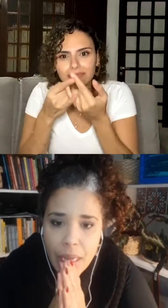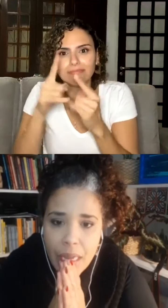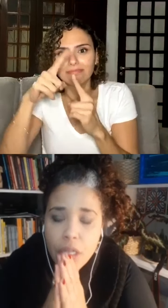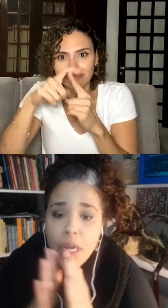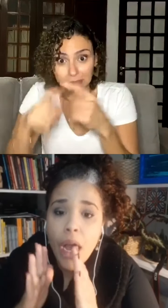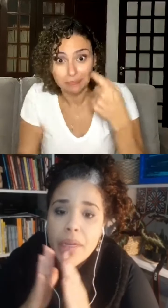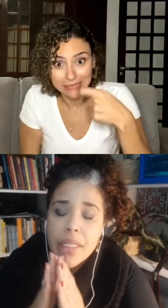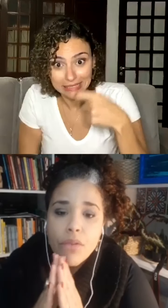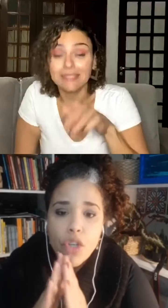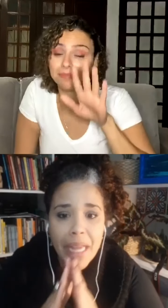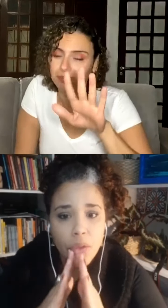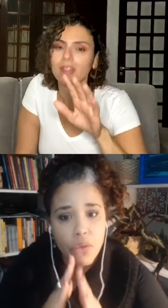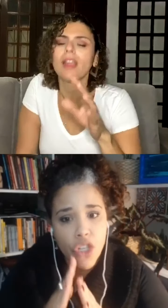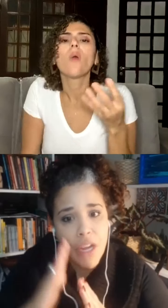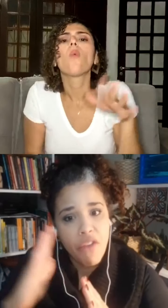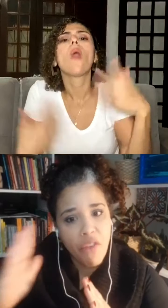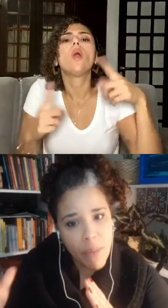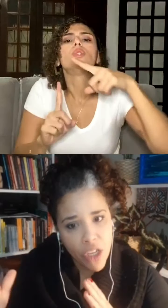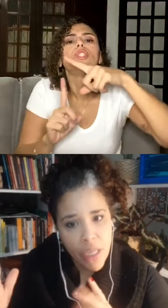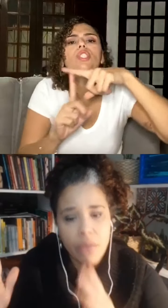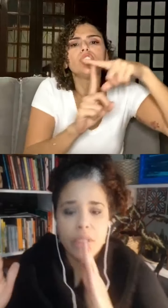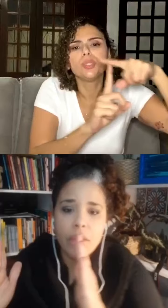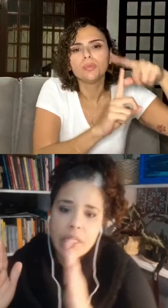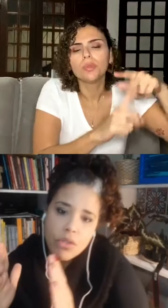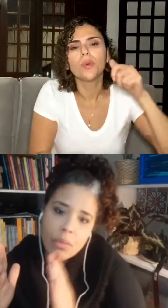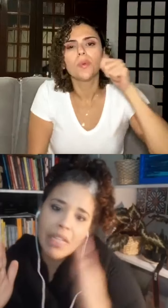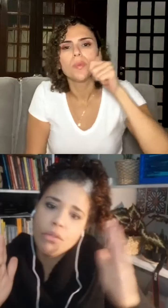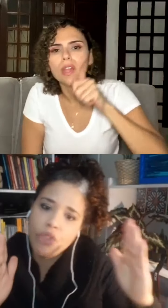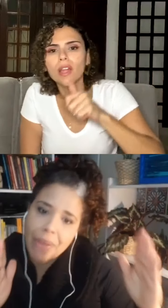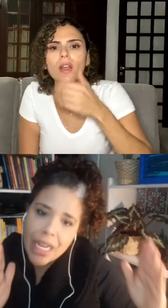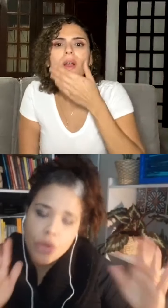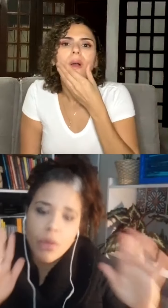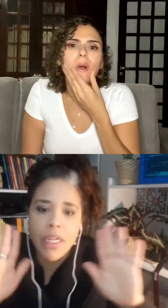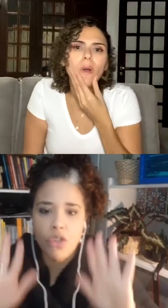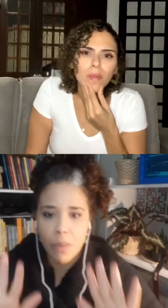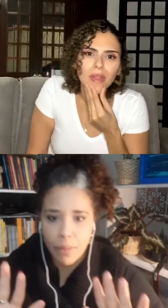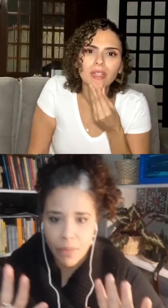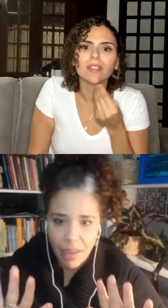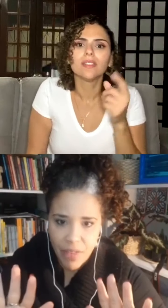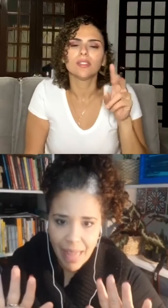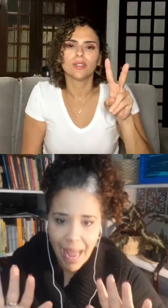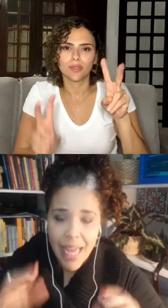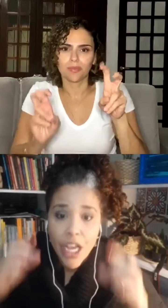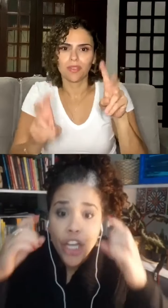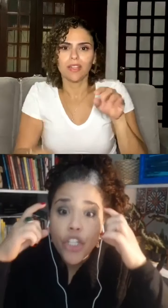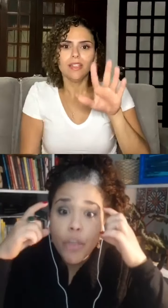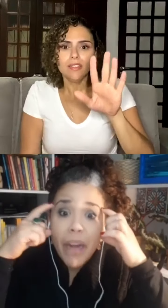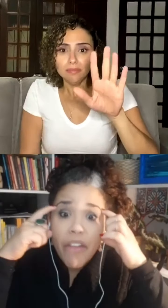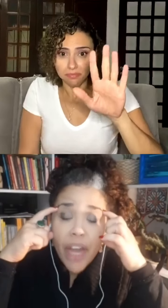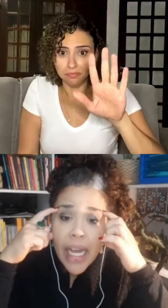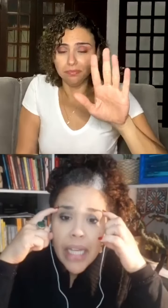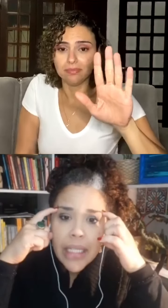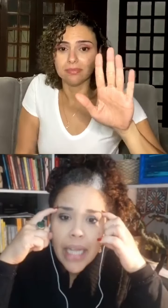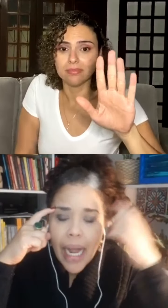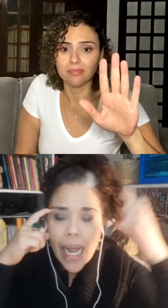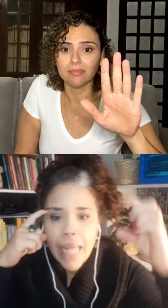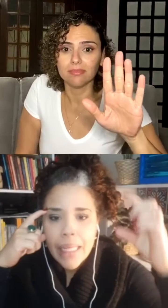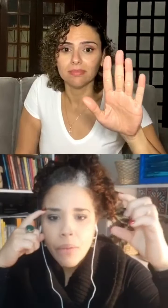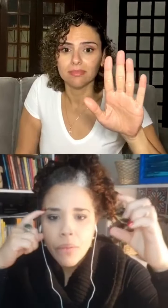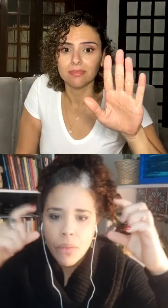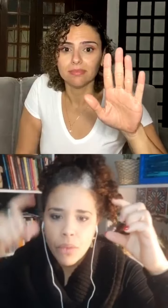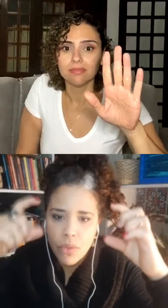vocês quais são os métodos femininos e quais são os métodos masculinos para poder evitar. De preferência,